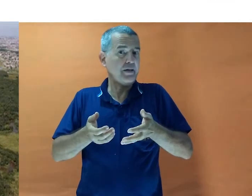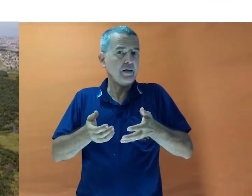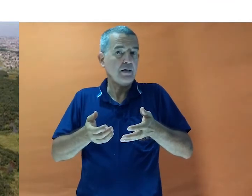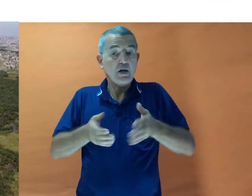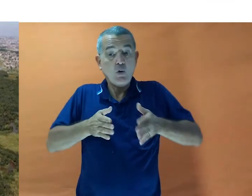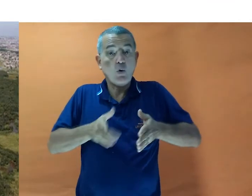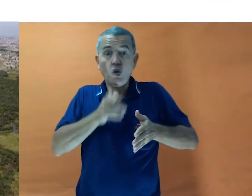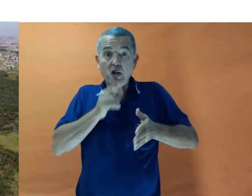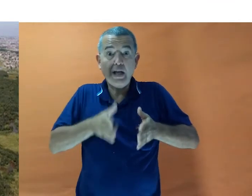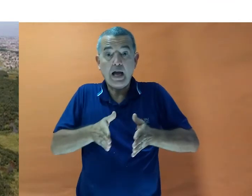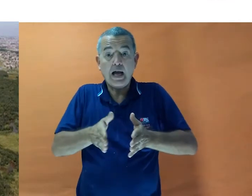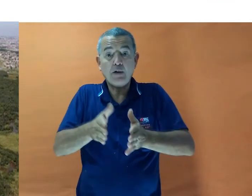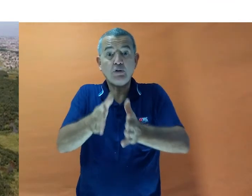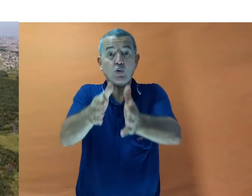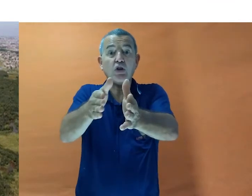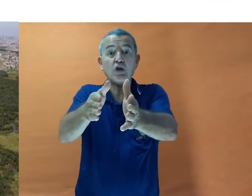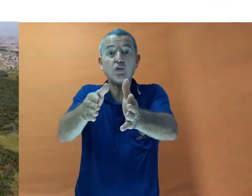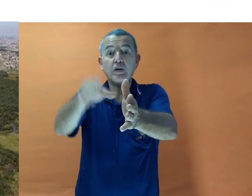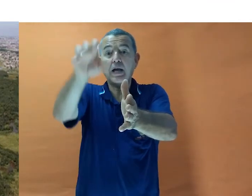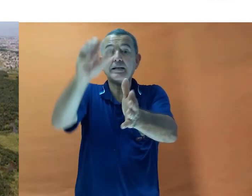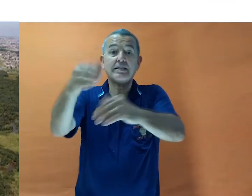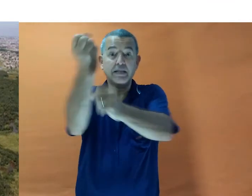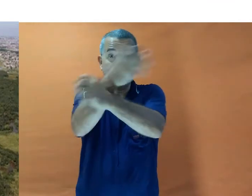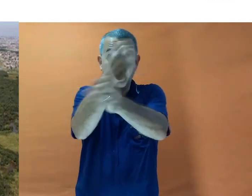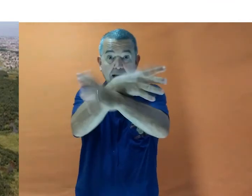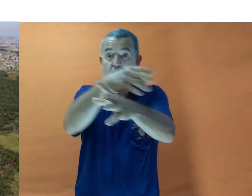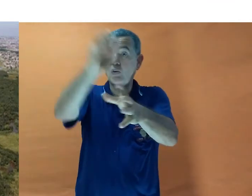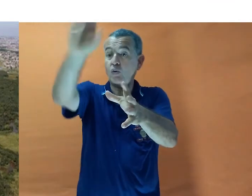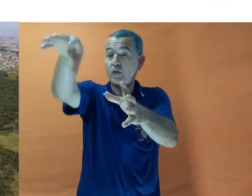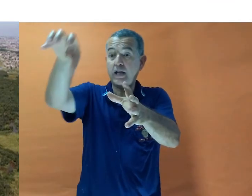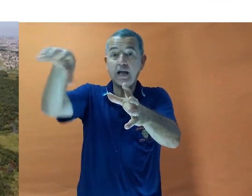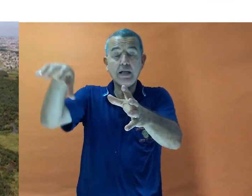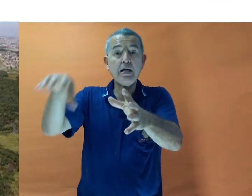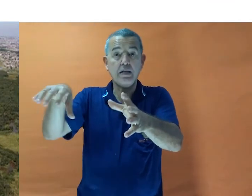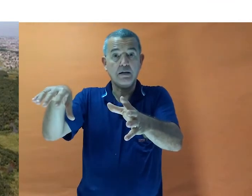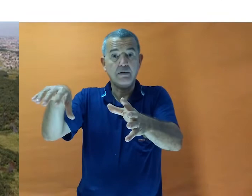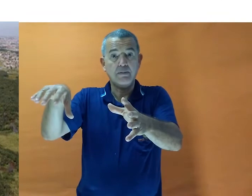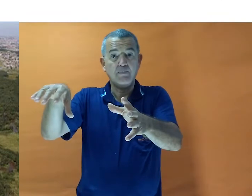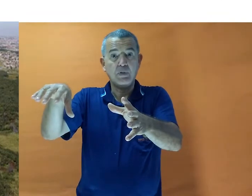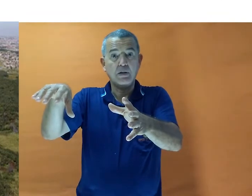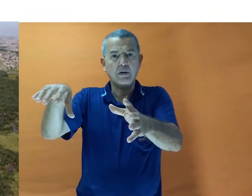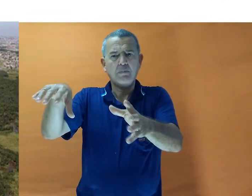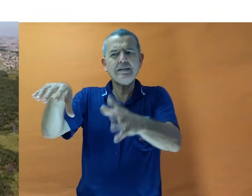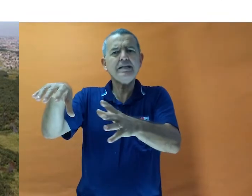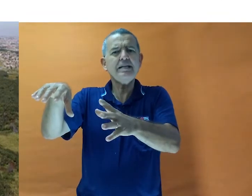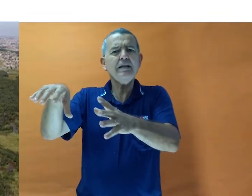coloquei aqui, eu coloquei a água do rio e a cidade eu coloquei aqui.